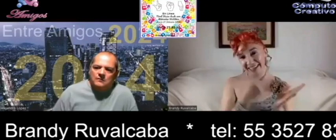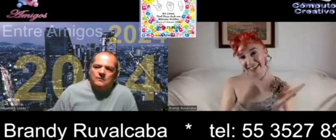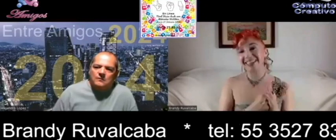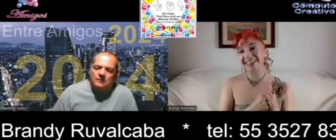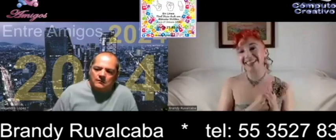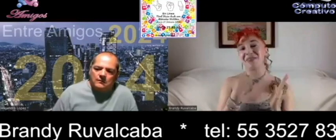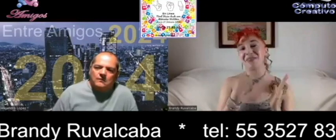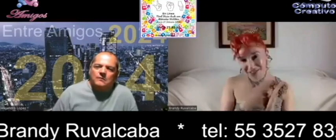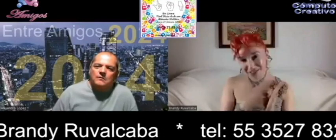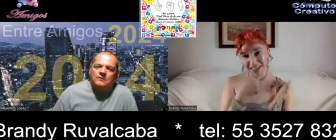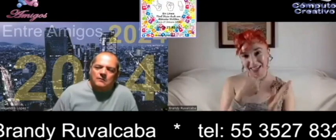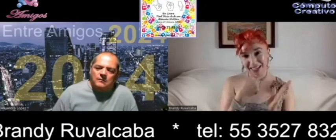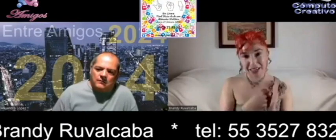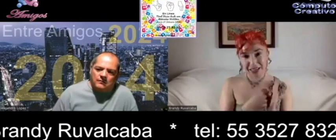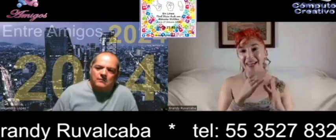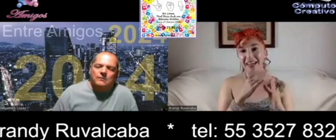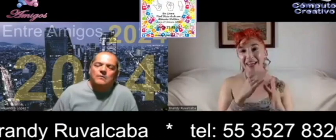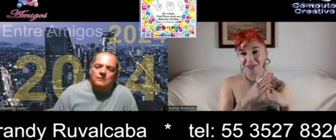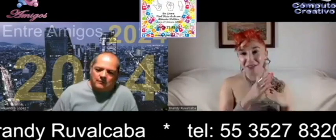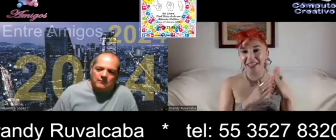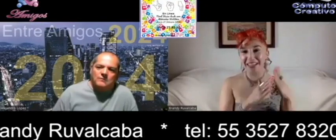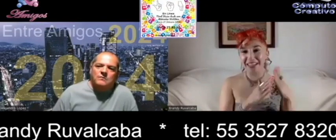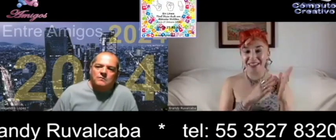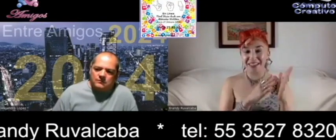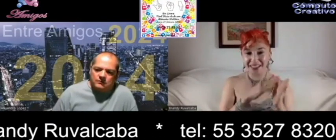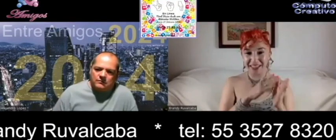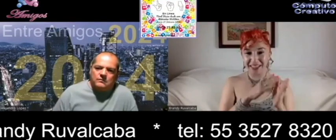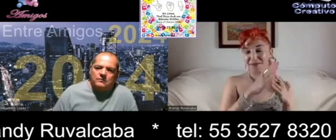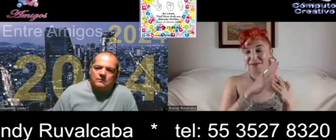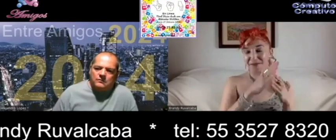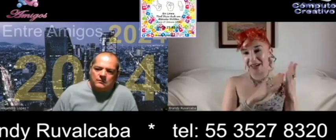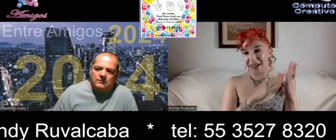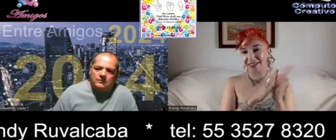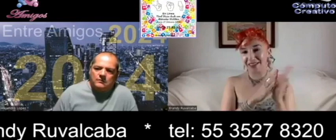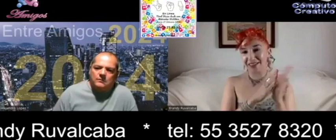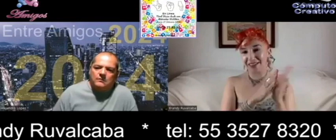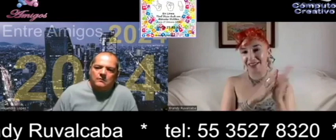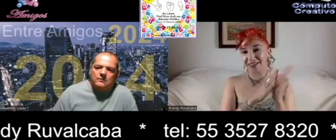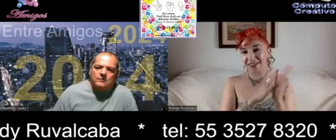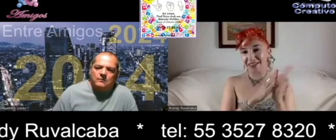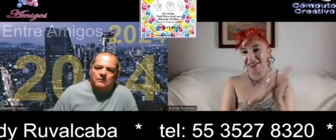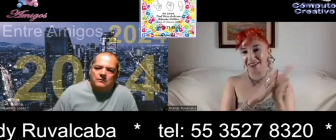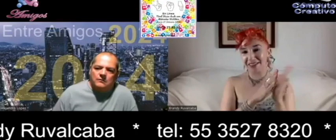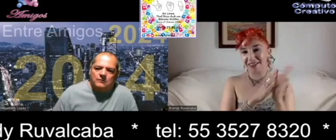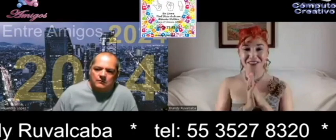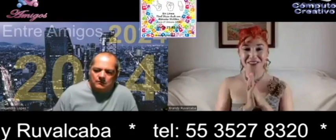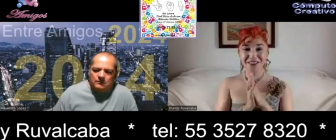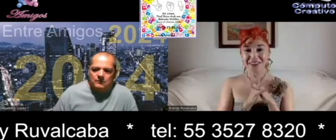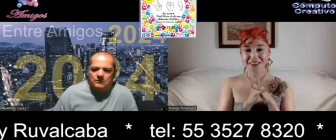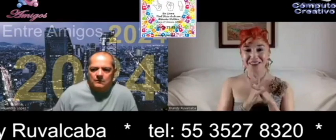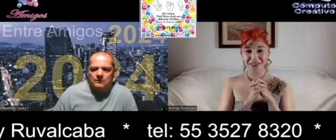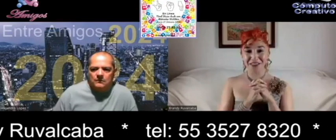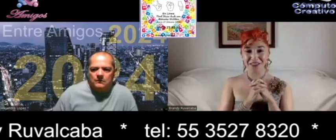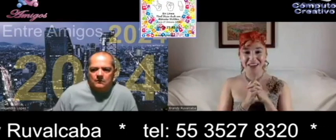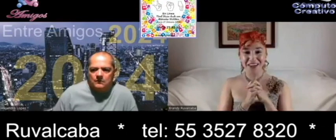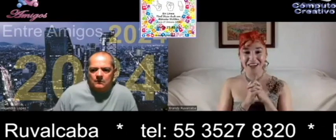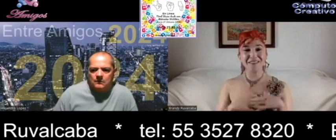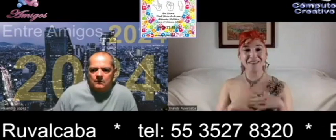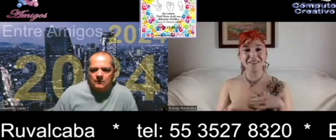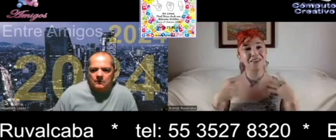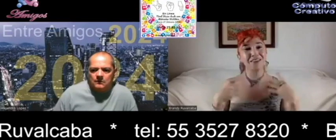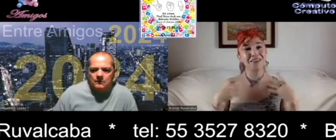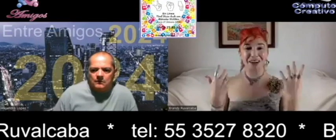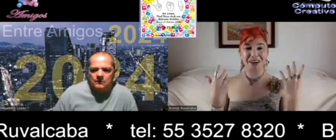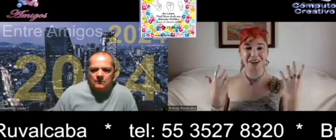gente que está picando y picando piedra, esforzándose, estudiando, preparándose, pues no sabemos, ¿no? No sabemos cómo,